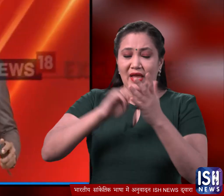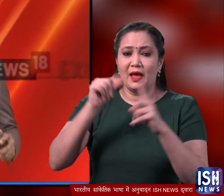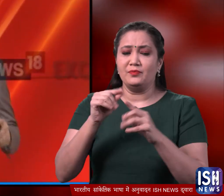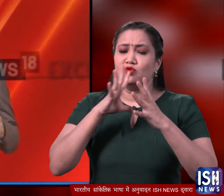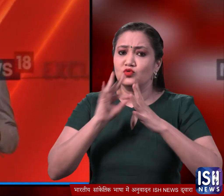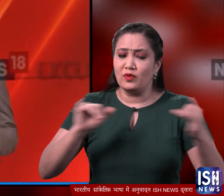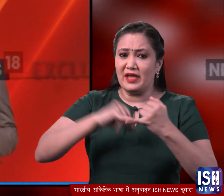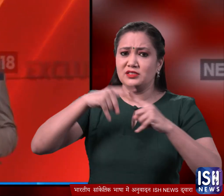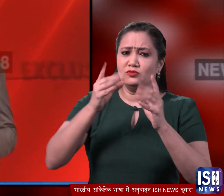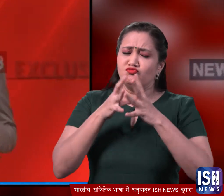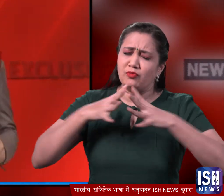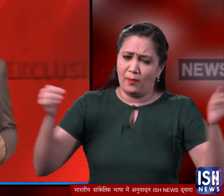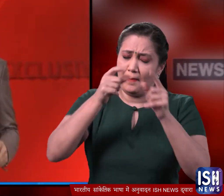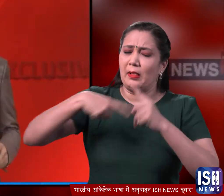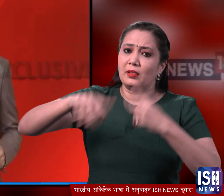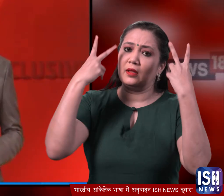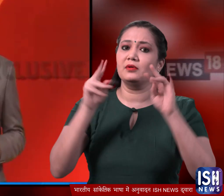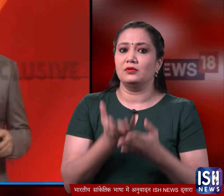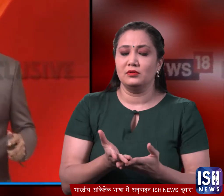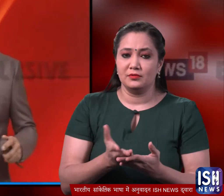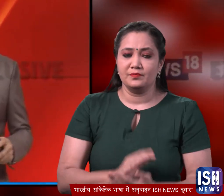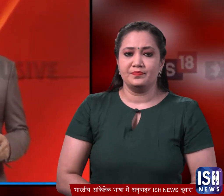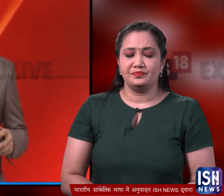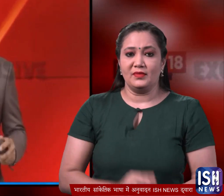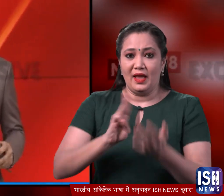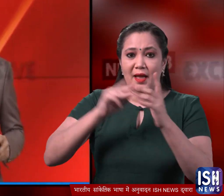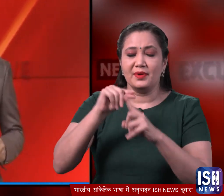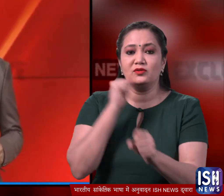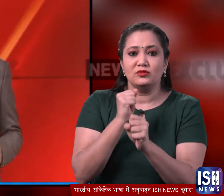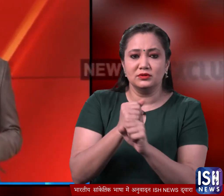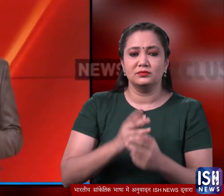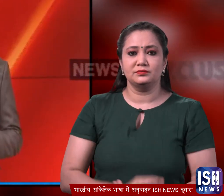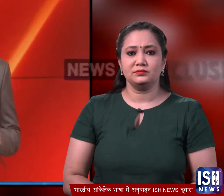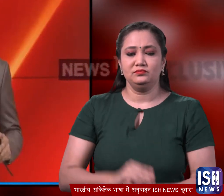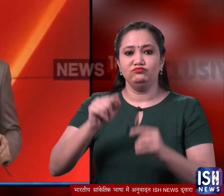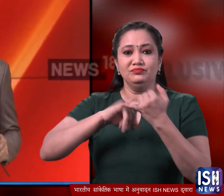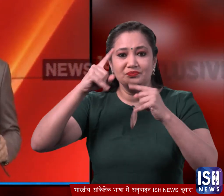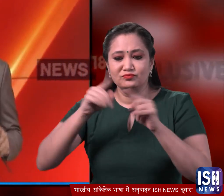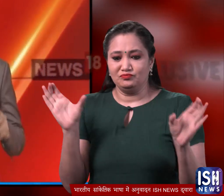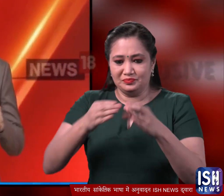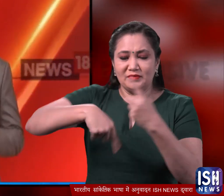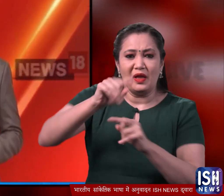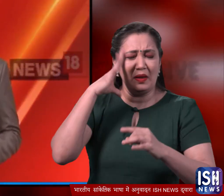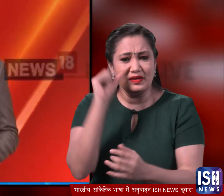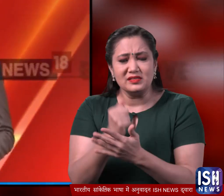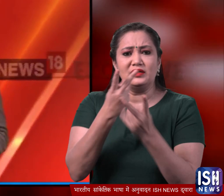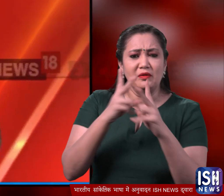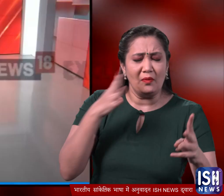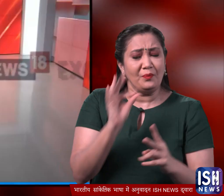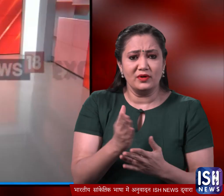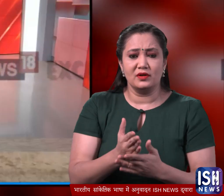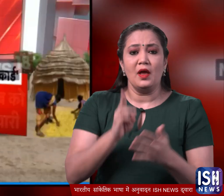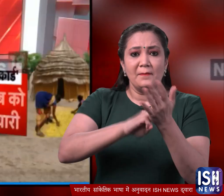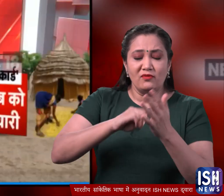मध्य प्रदेश में इस समुदाय के लोगों की आबादी अच्छी खासी है। हाल में मध्य प्रदेश सरकार ने आदिवासियों से जुड़े जो बड़े फैसले लिए हैं,